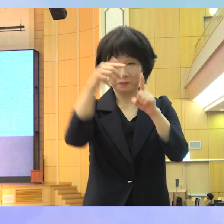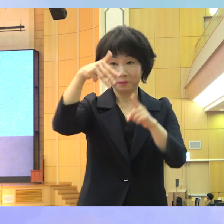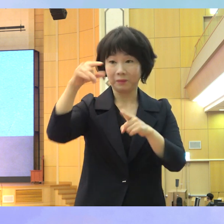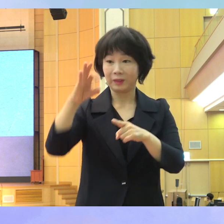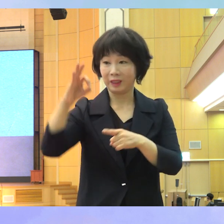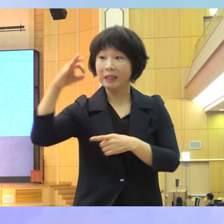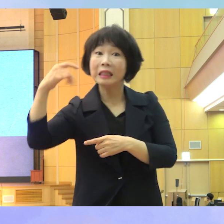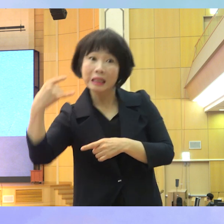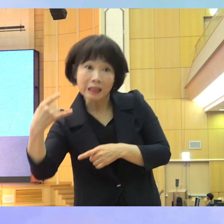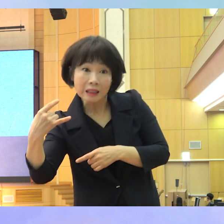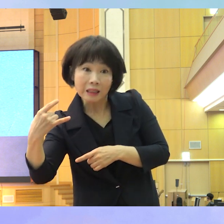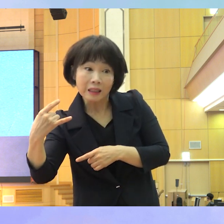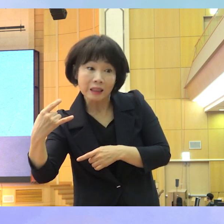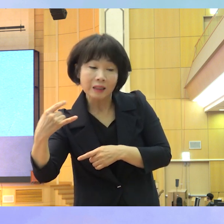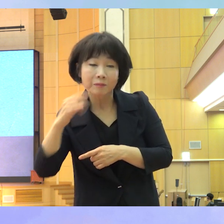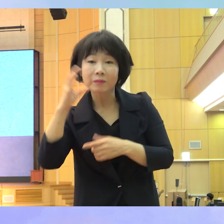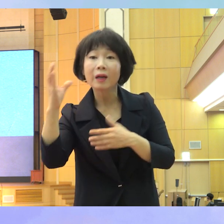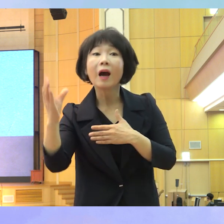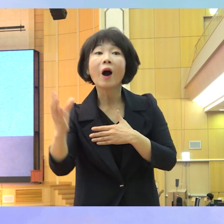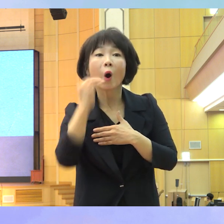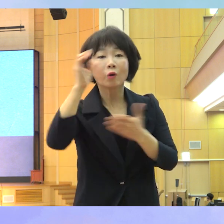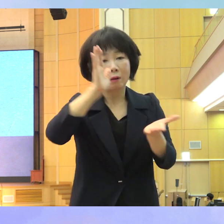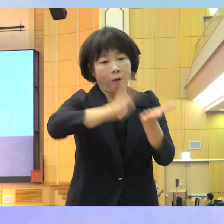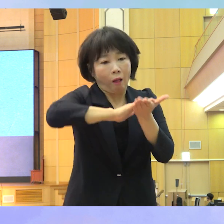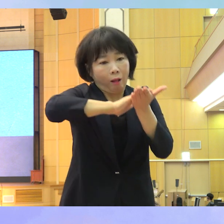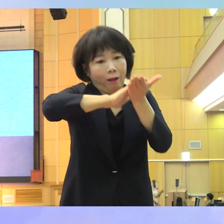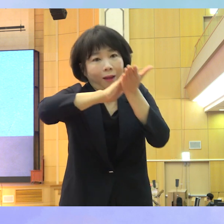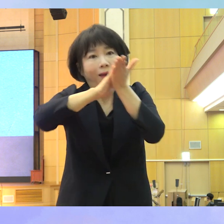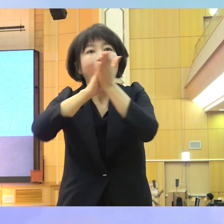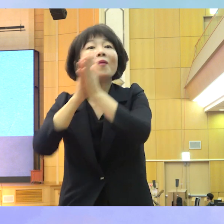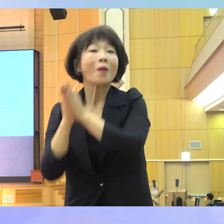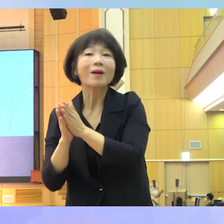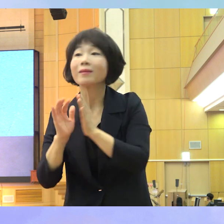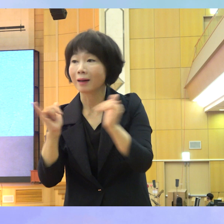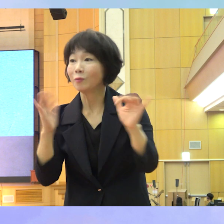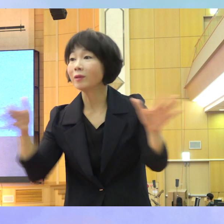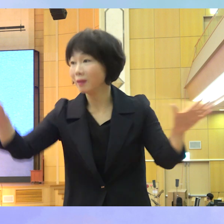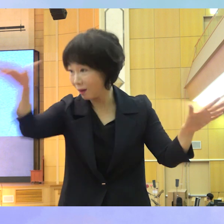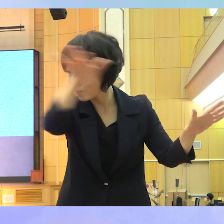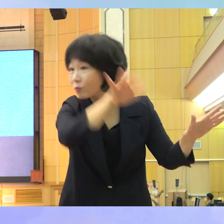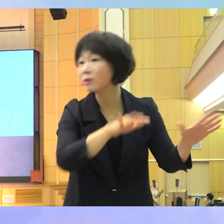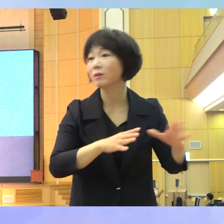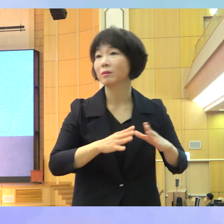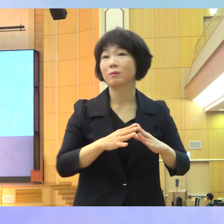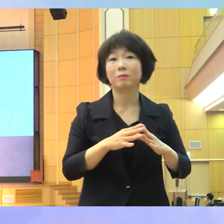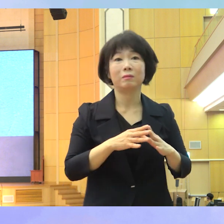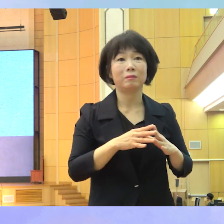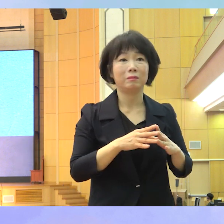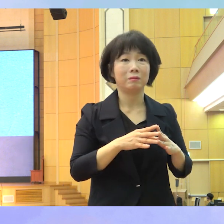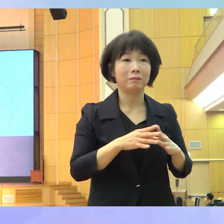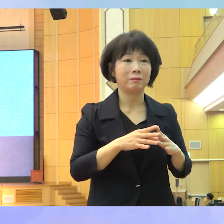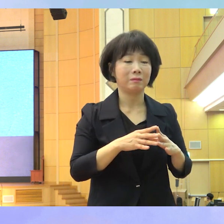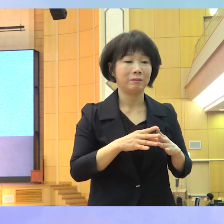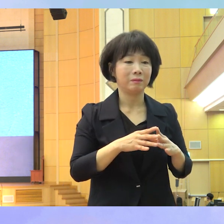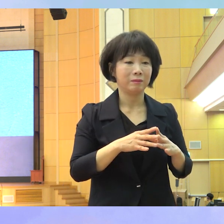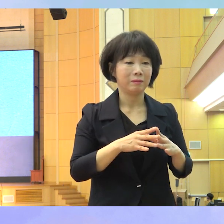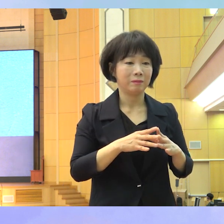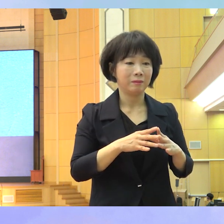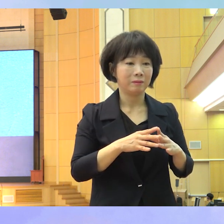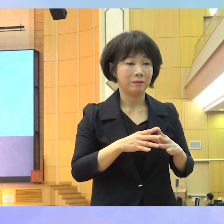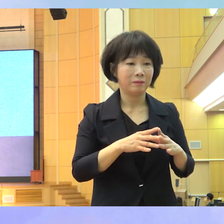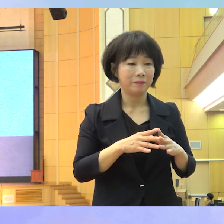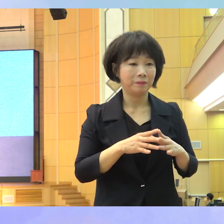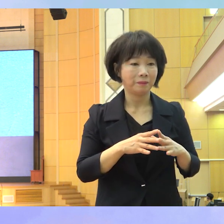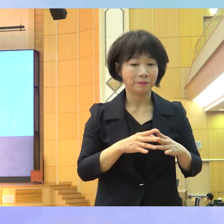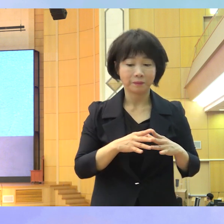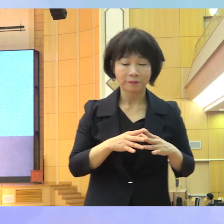성화, 영화 이렇게 얘기를 해요. 신학적으로 정의한 것을 우리 자막과 함께 제가